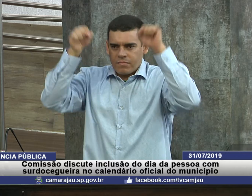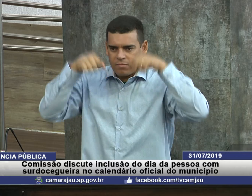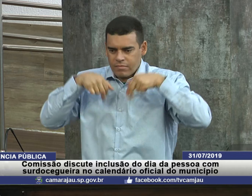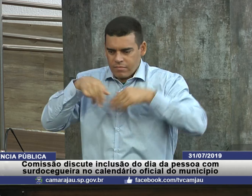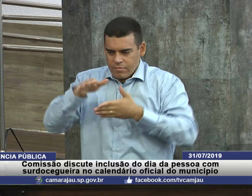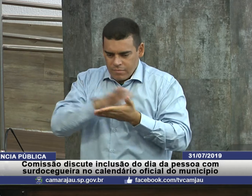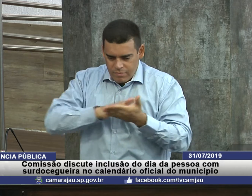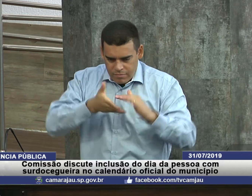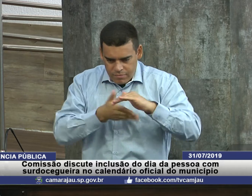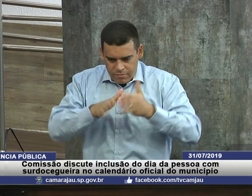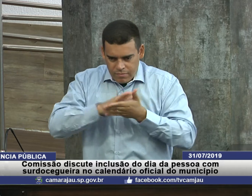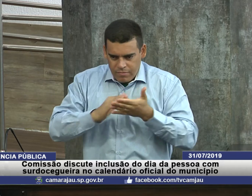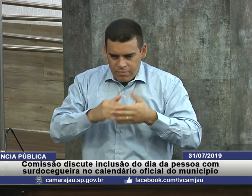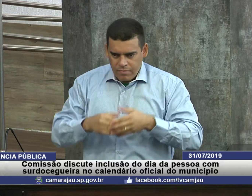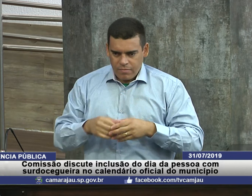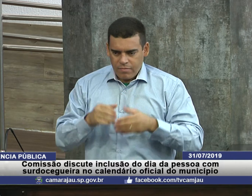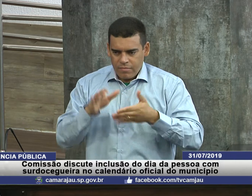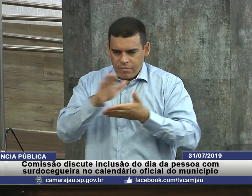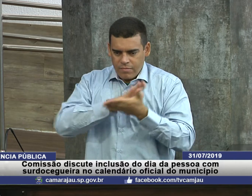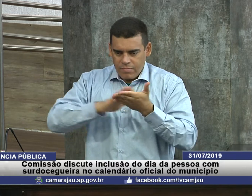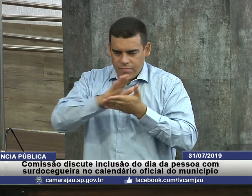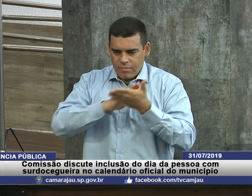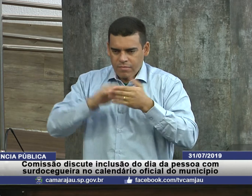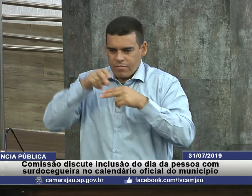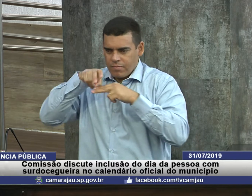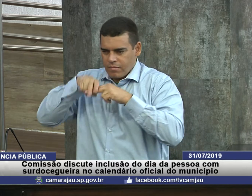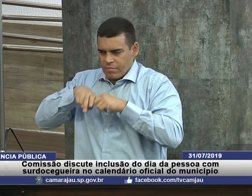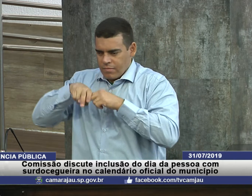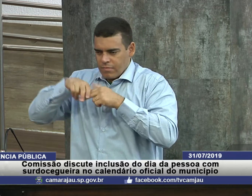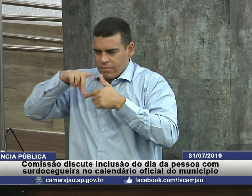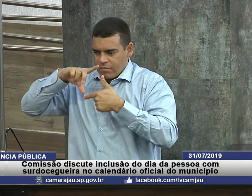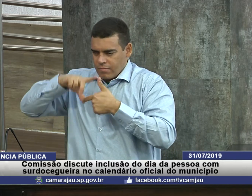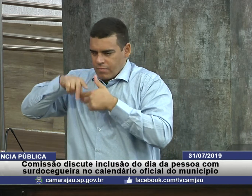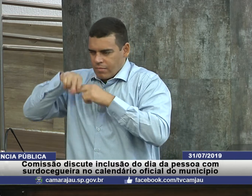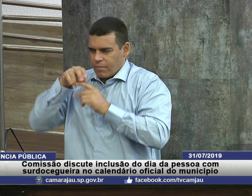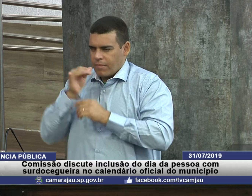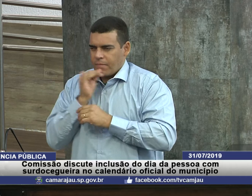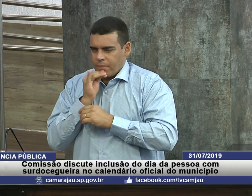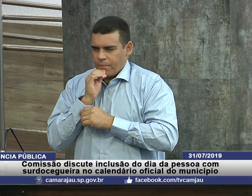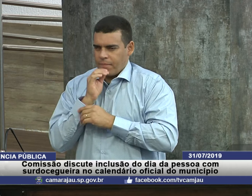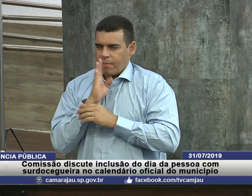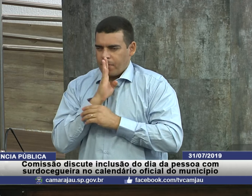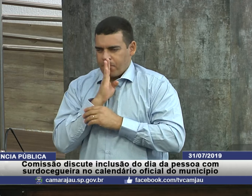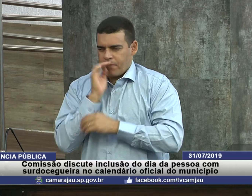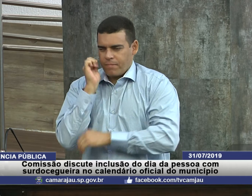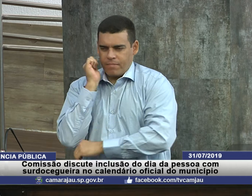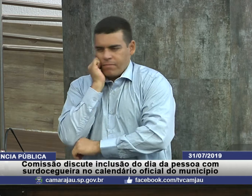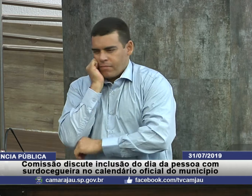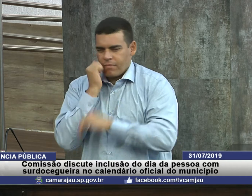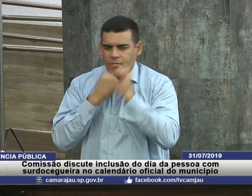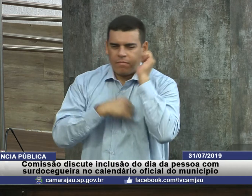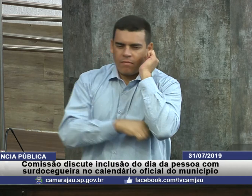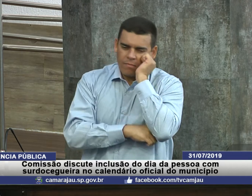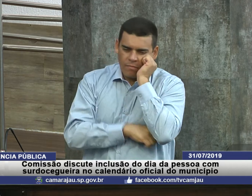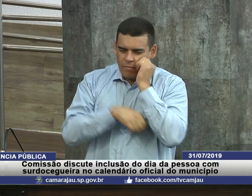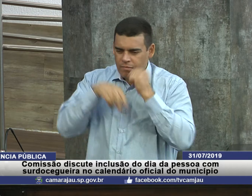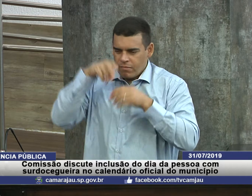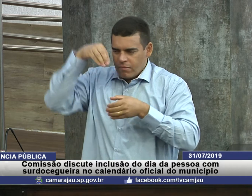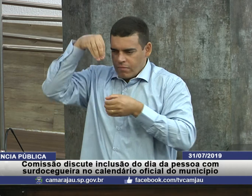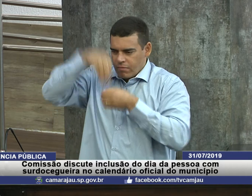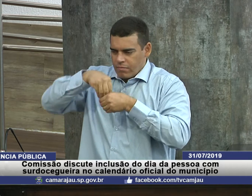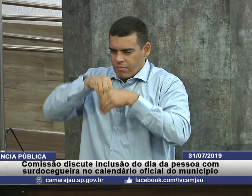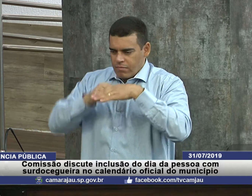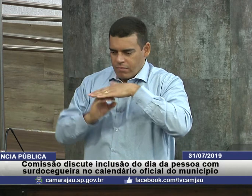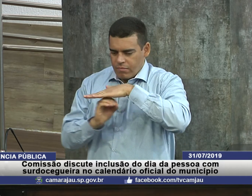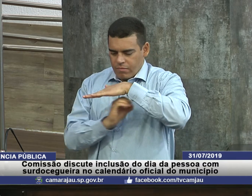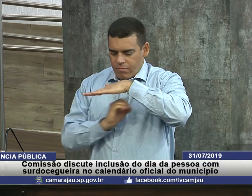orientação e mobilidade. Eu não tinha orientação nenhuma para poder cuidar, por exemplo, dos afazeres domésticos. Então, quando a gente fala em pessoa